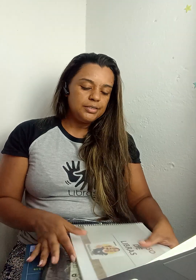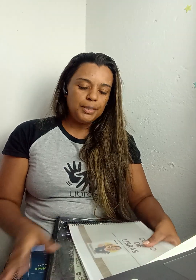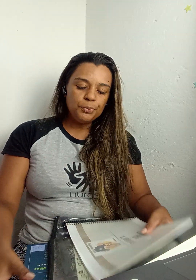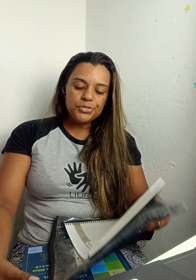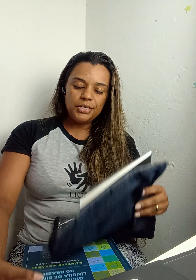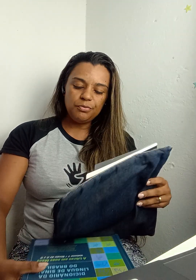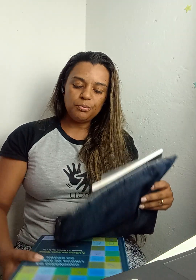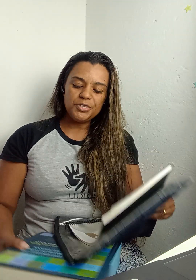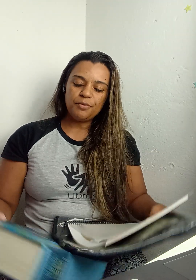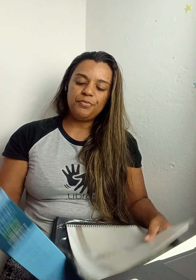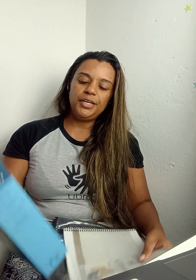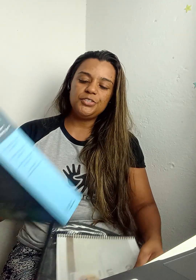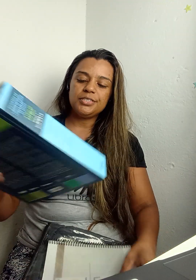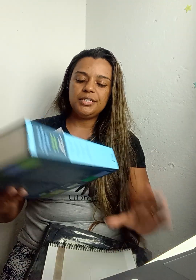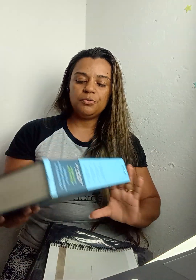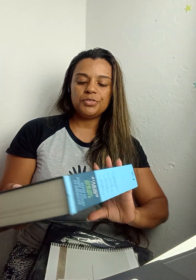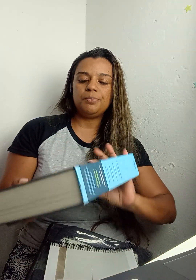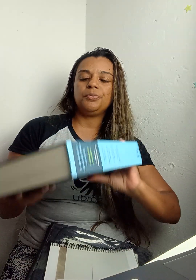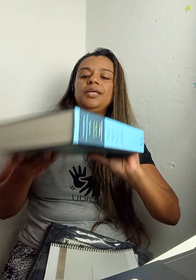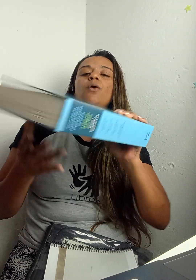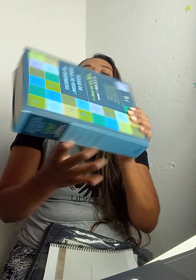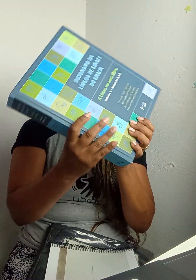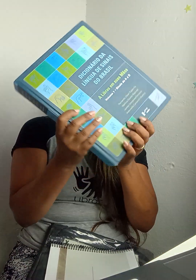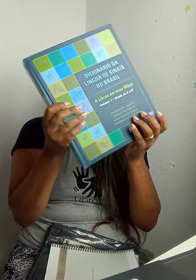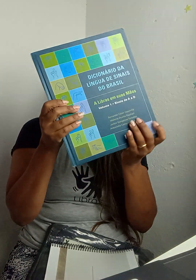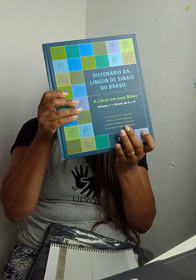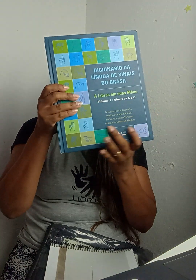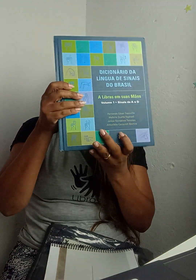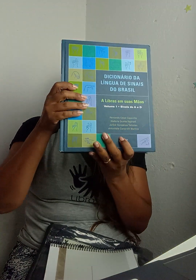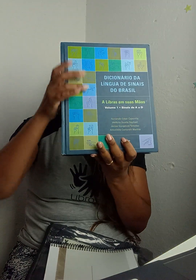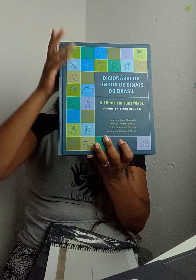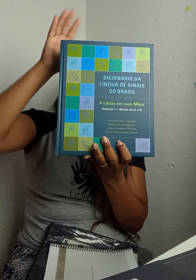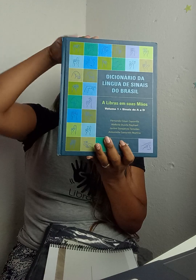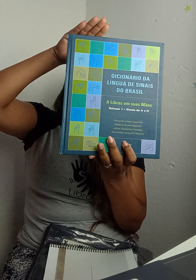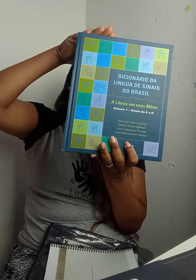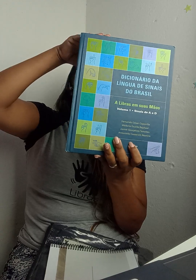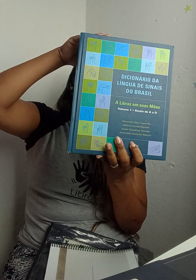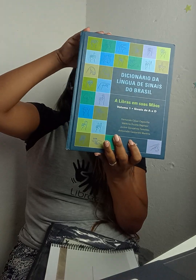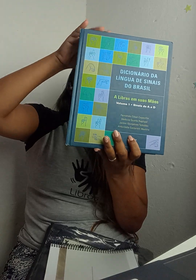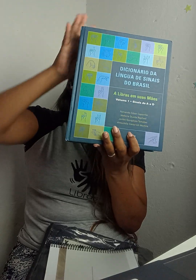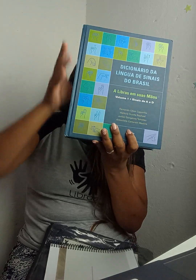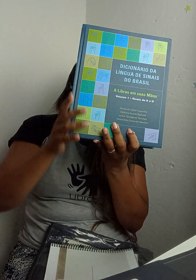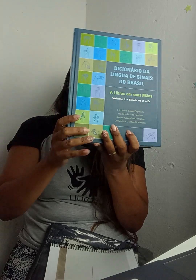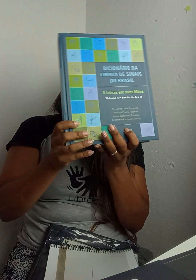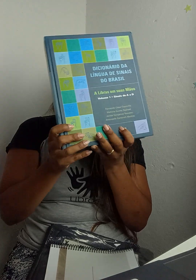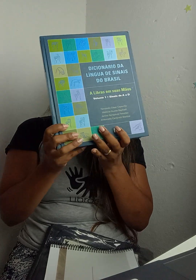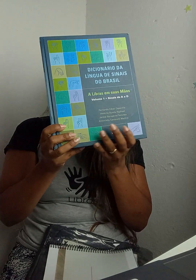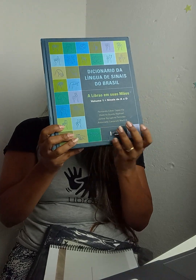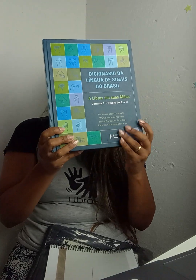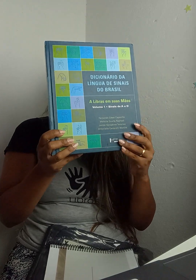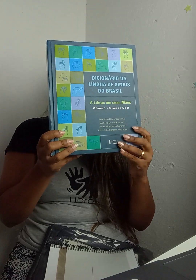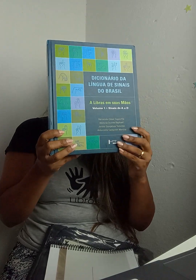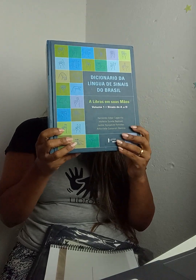Se possível, mais pra frente, assim que você puder, compra esse dicionário, tá? É o Capovilla, ele é